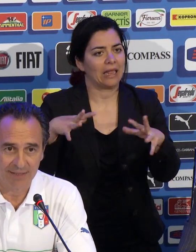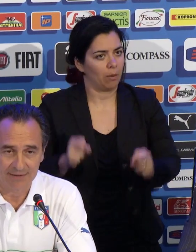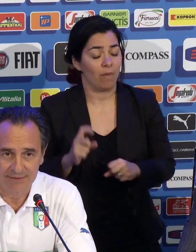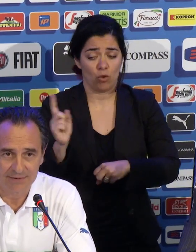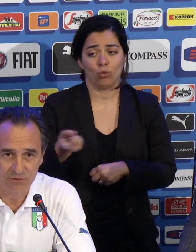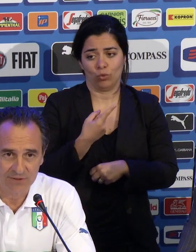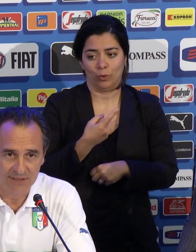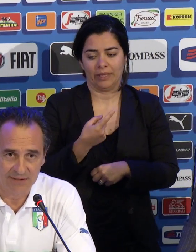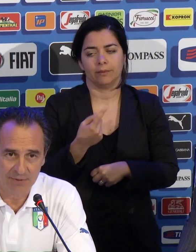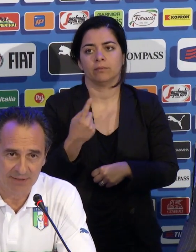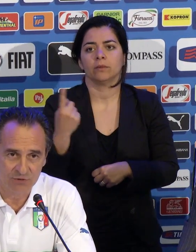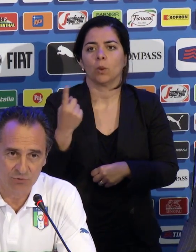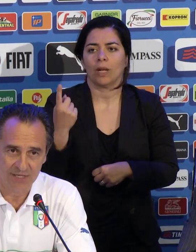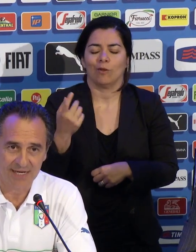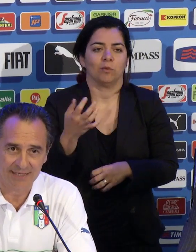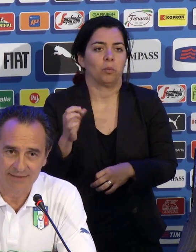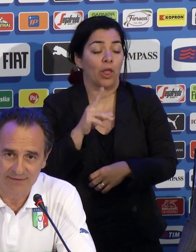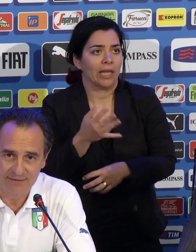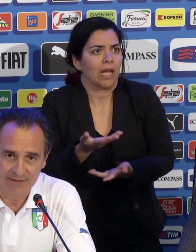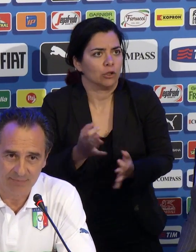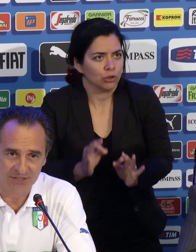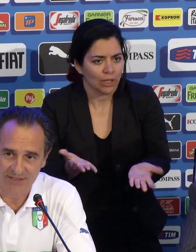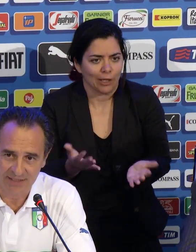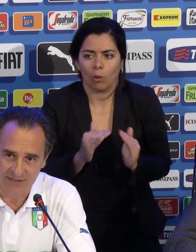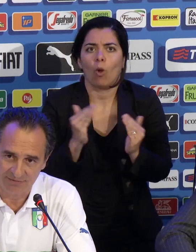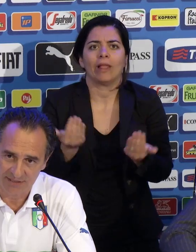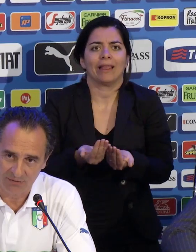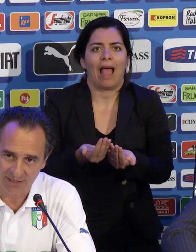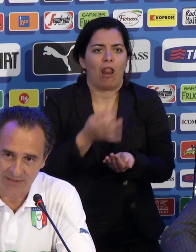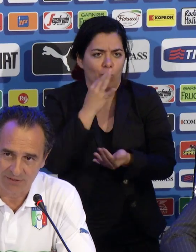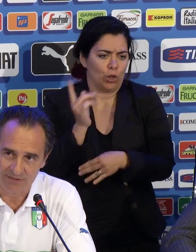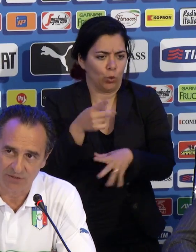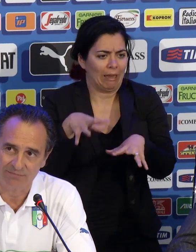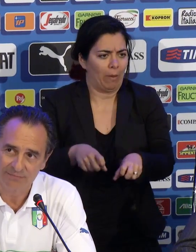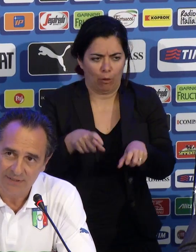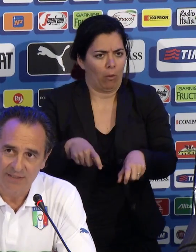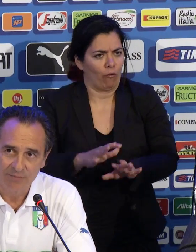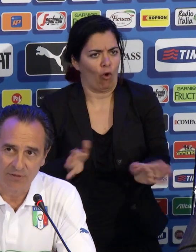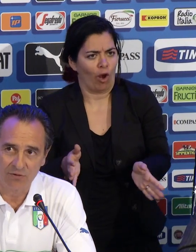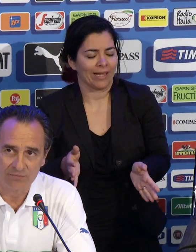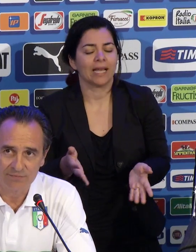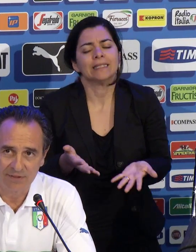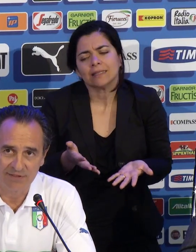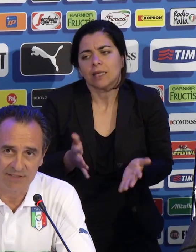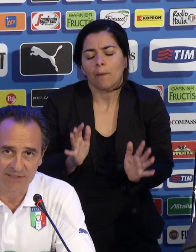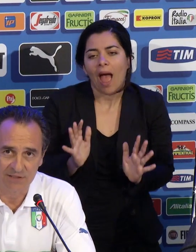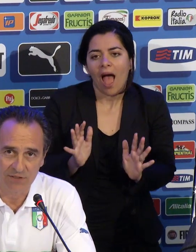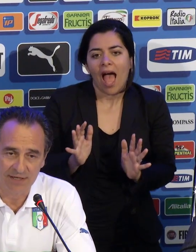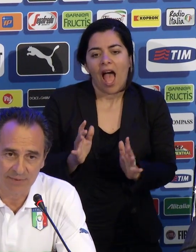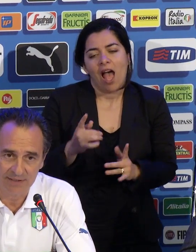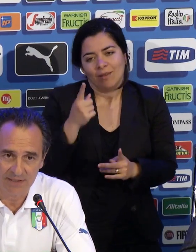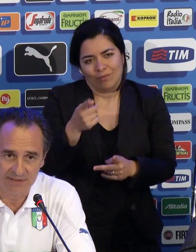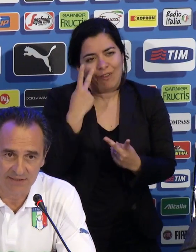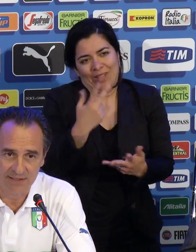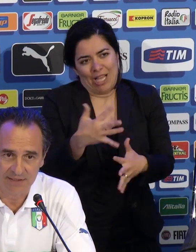può dire, ma insomma, state preparando un mondiale, a prescindere ci deve essere una grande motivazione. Però avete assistito